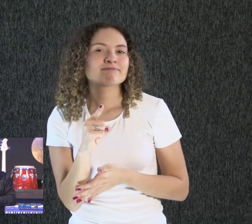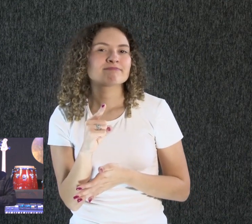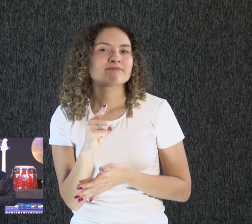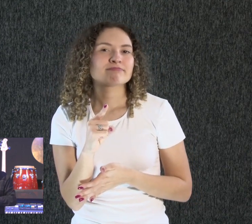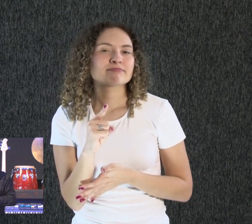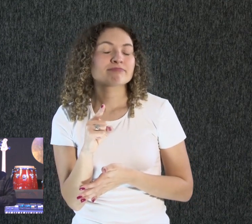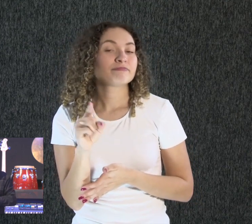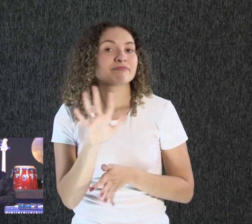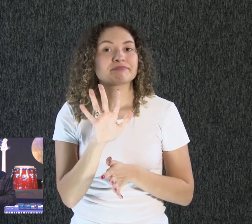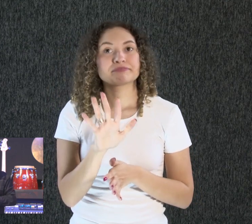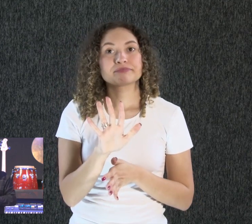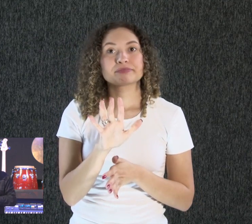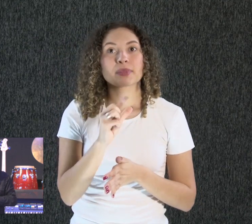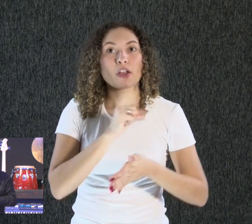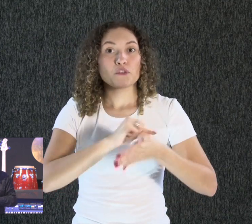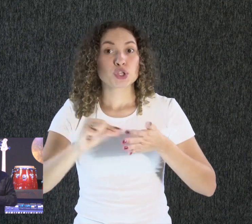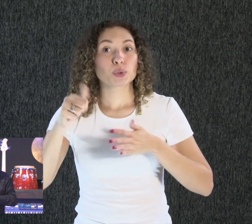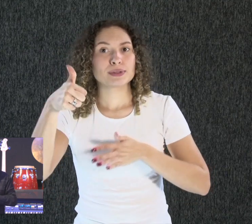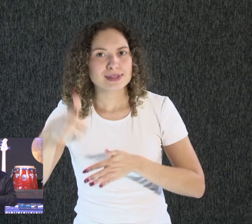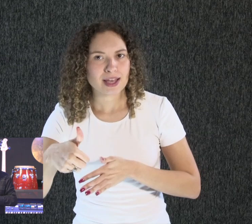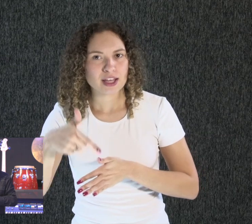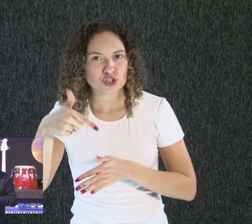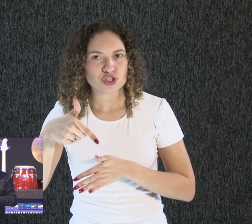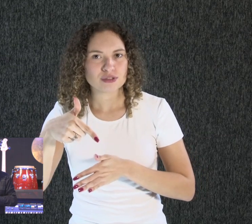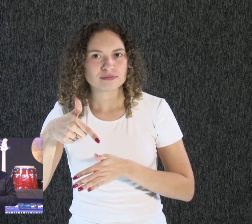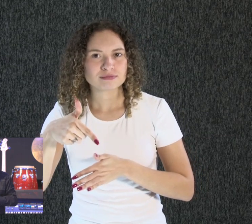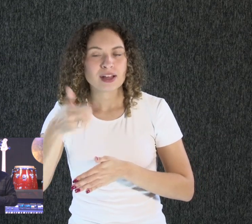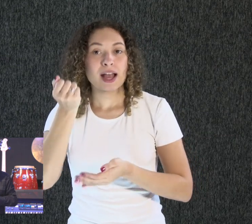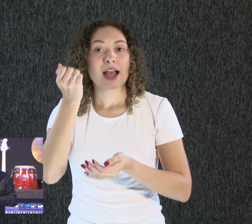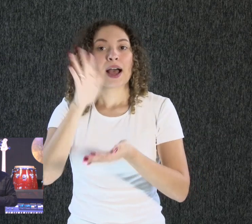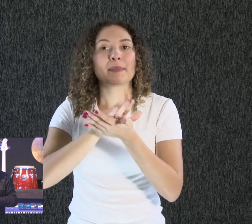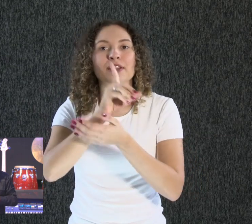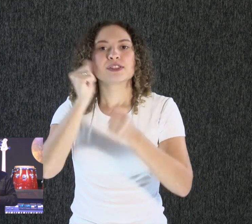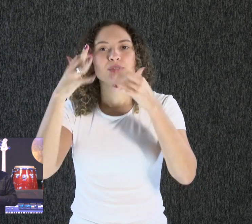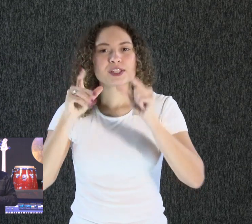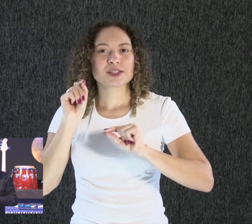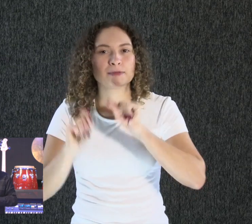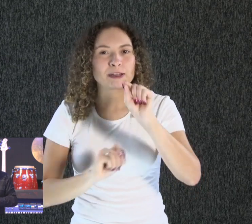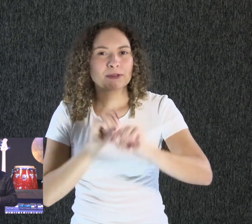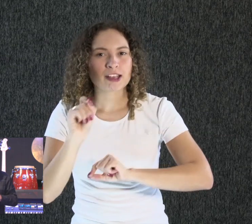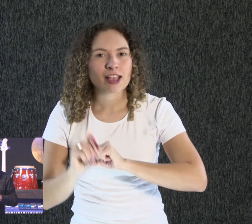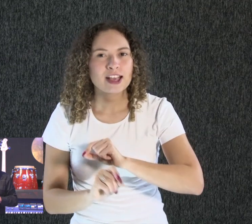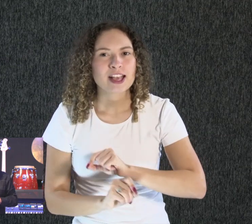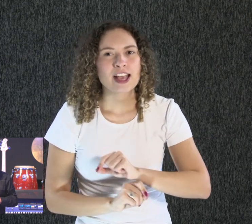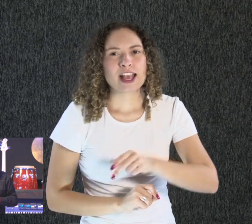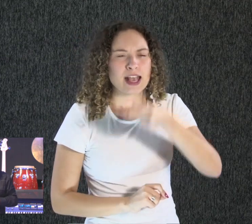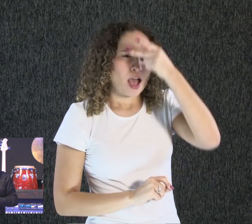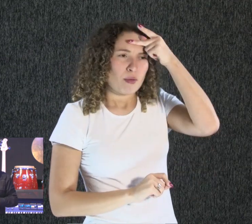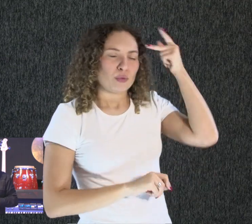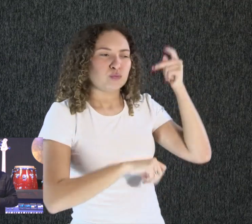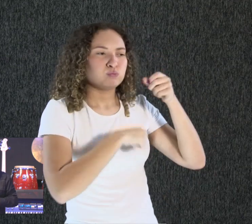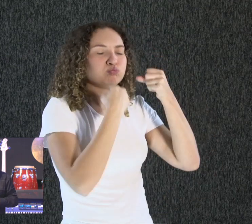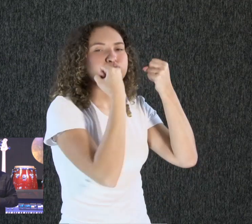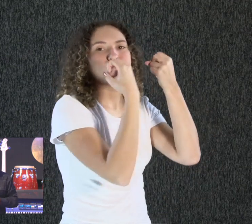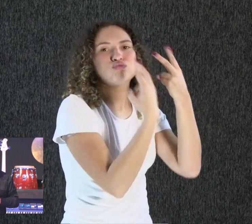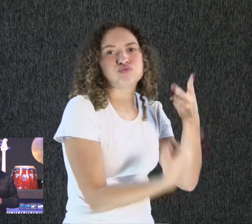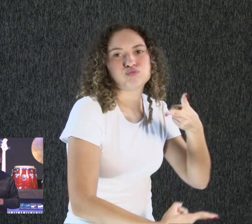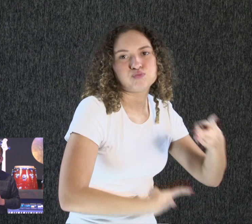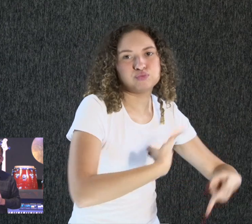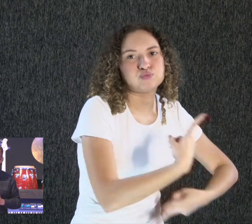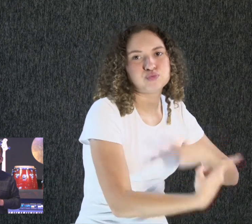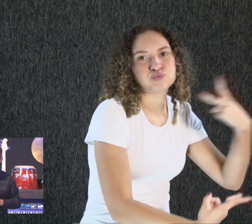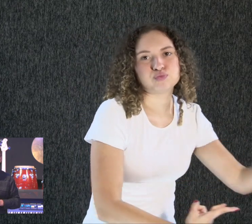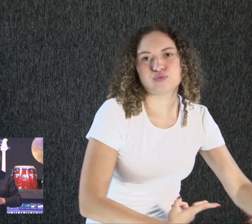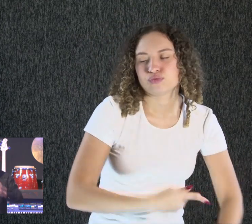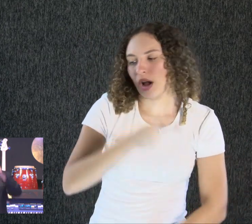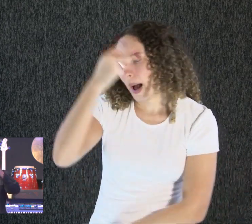verso 11, no verso 7 primeiro, verso 7 a Bíblia diz: 1000 cairão ao teu lado, 10.000 à